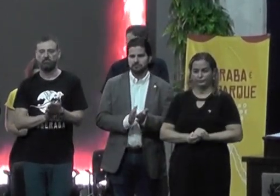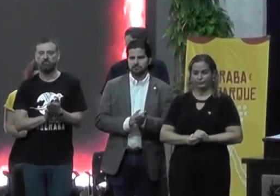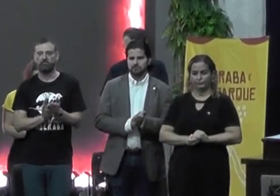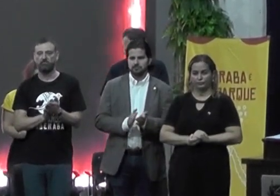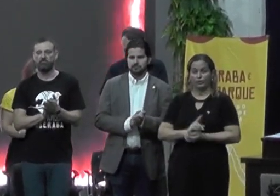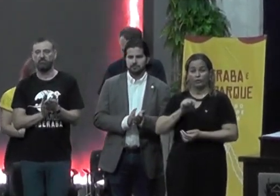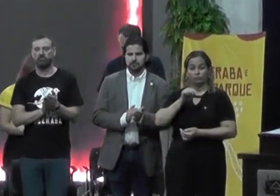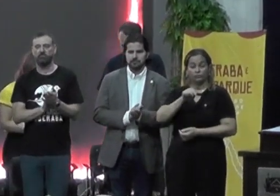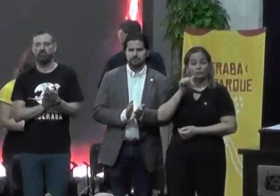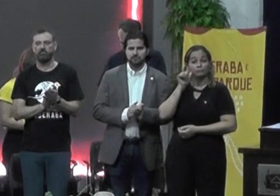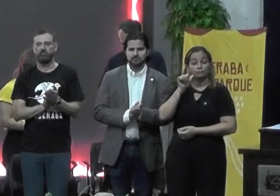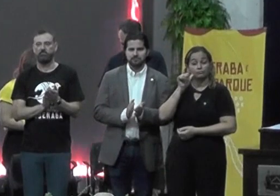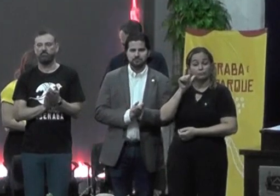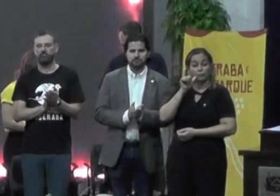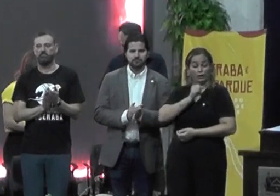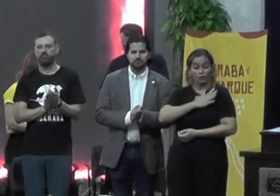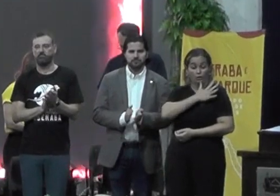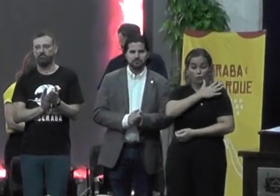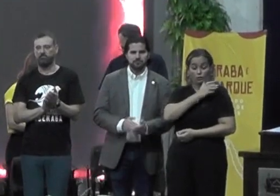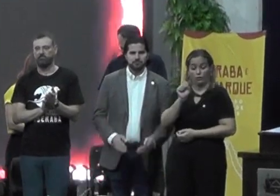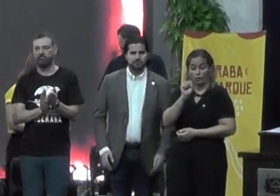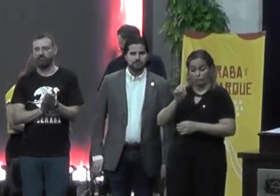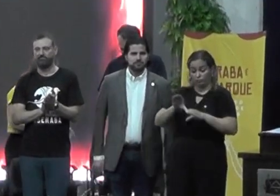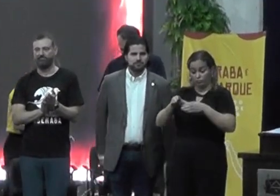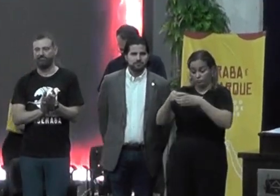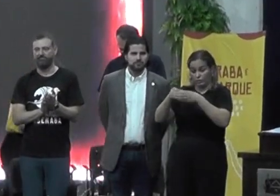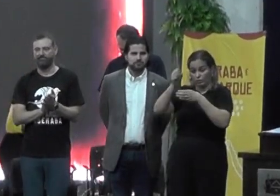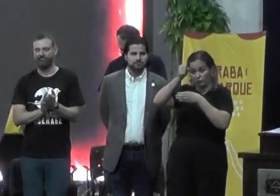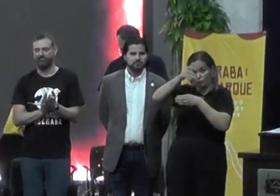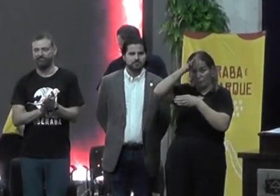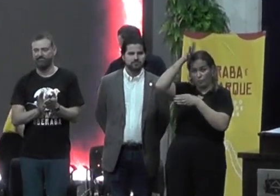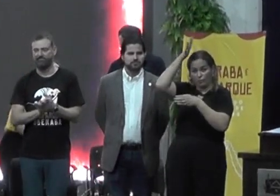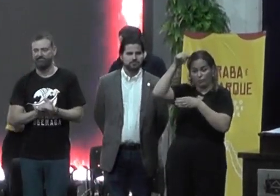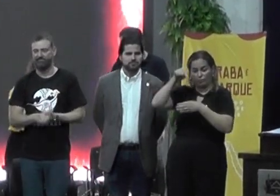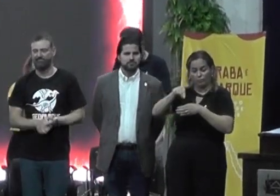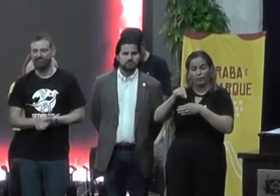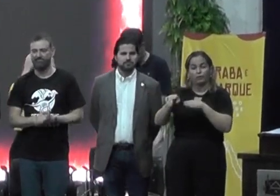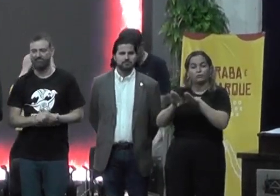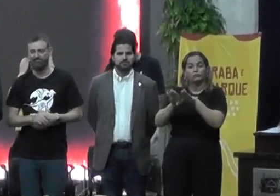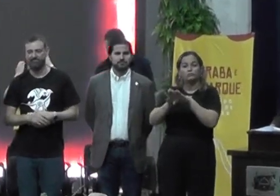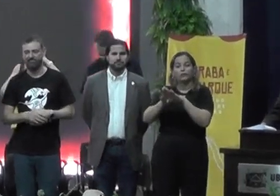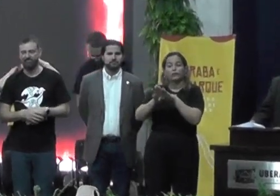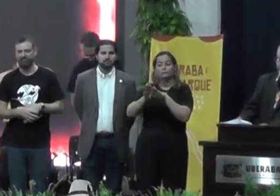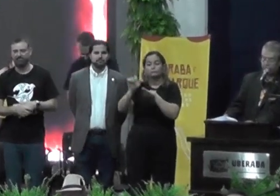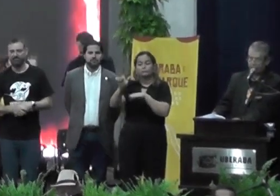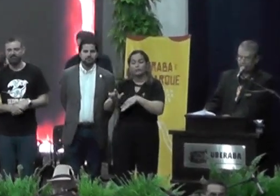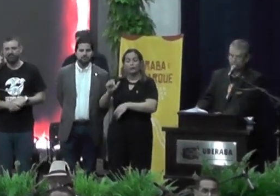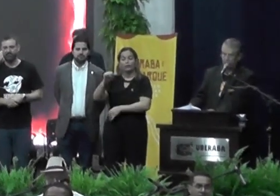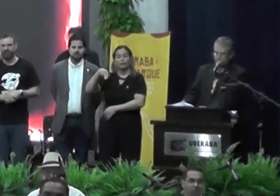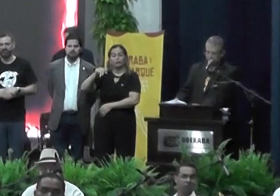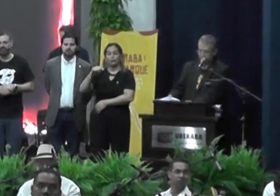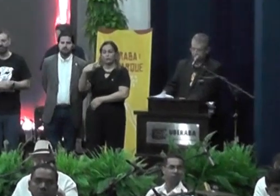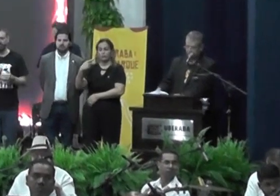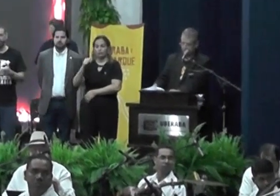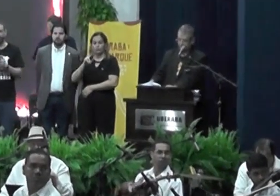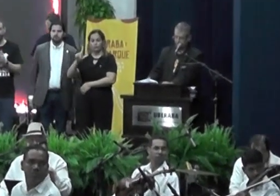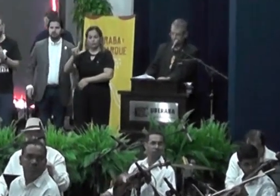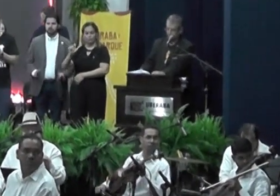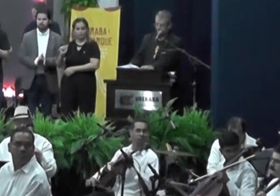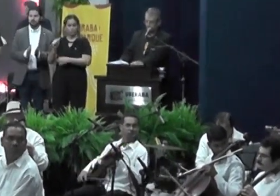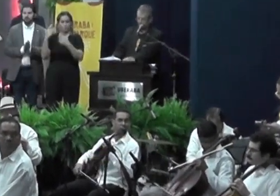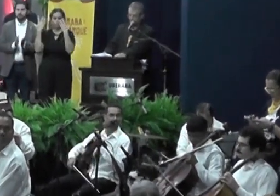A comandante do 8º Batalhão de Bombeiros Militar, Tenente Coronel BN Ana Paula Borges.